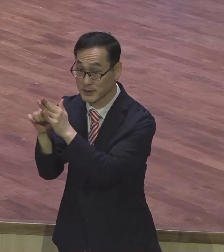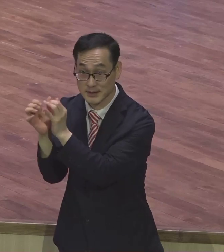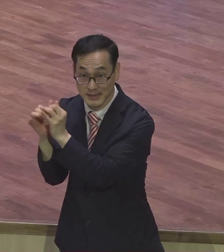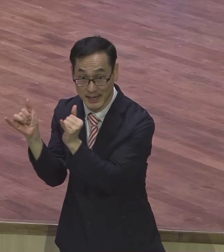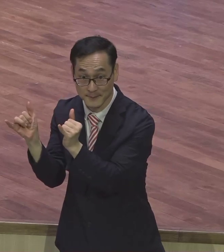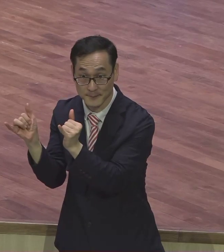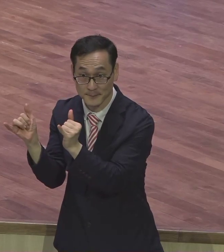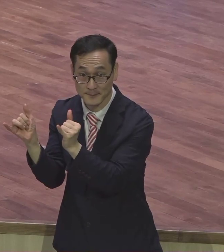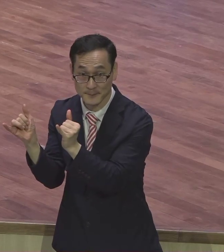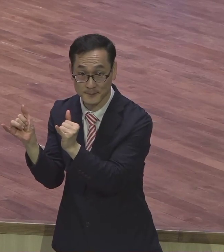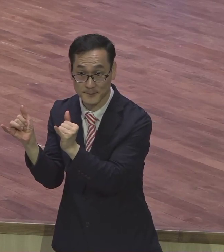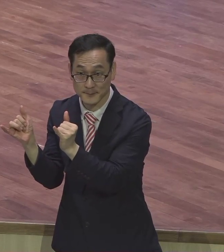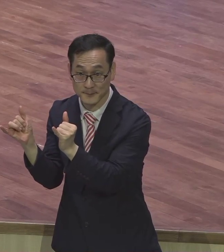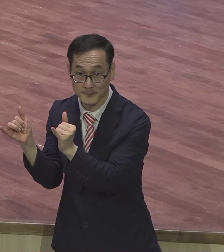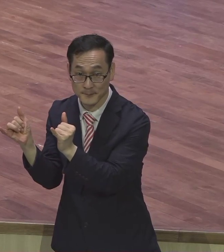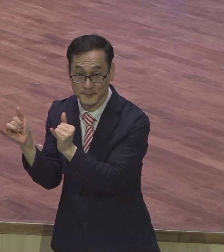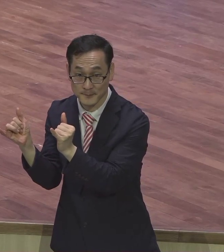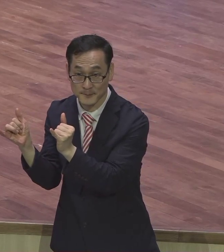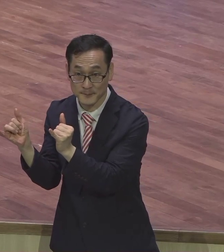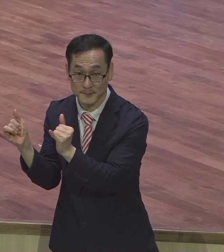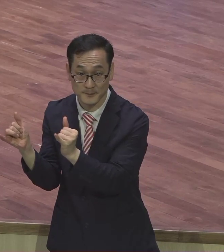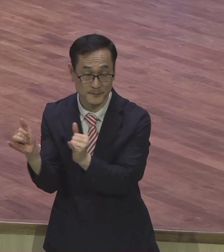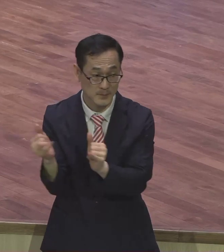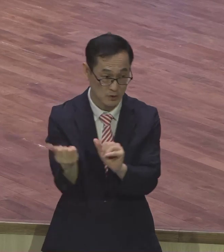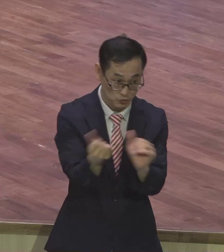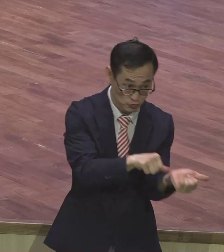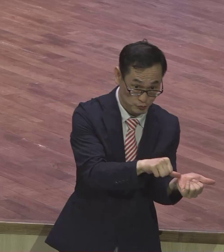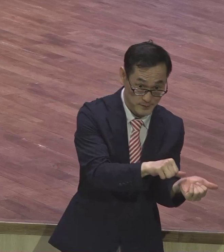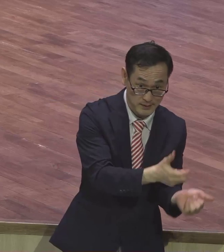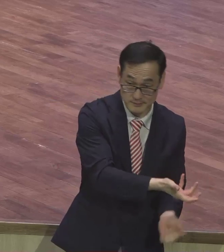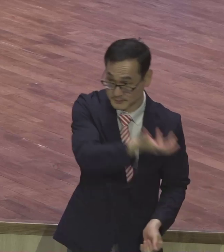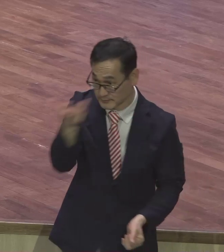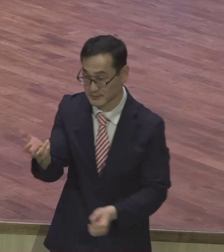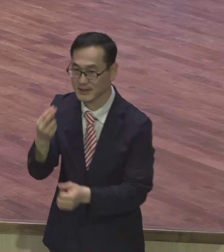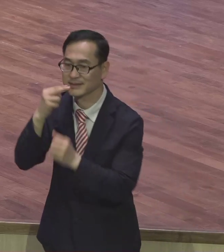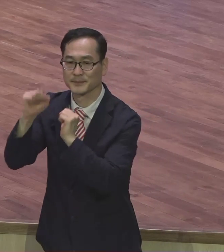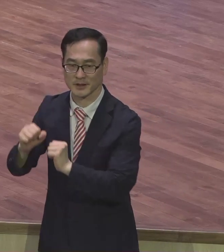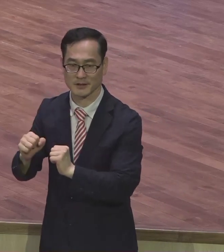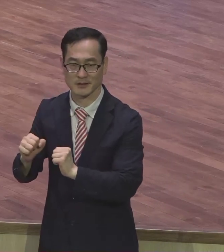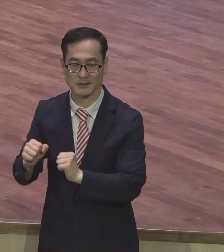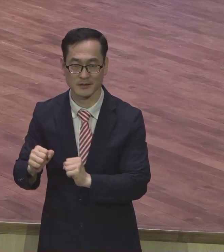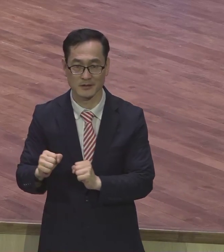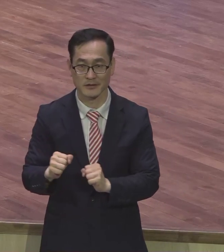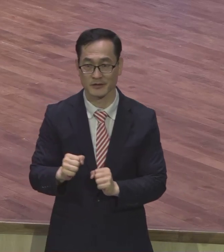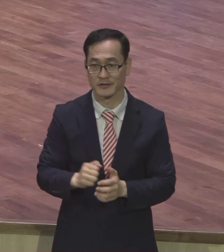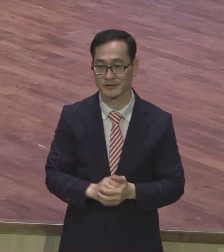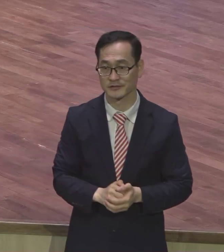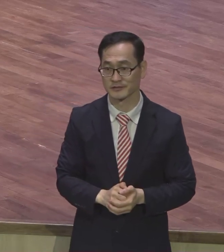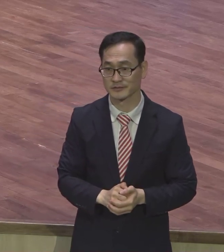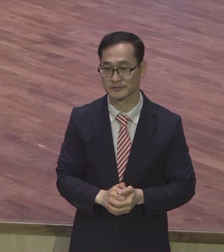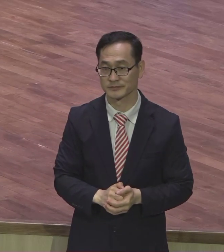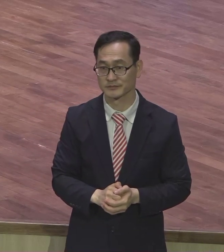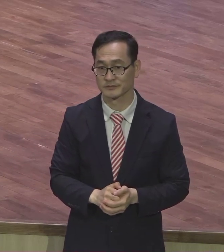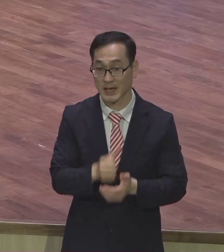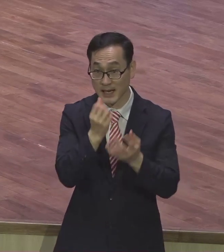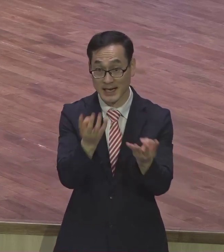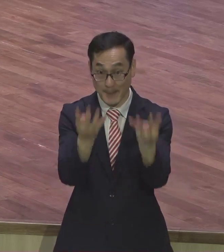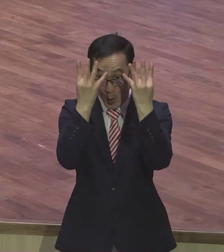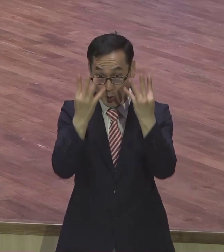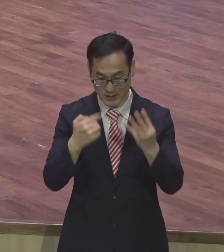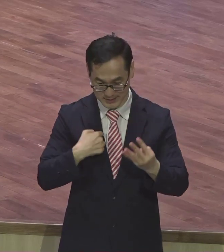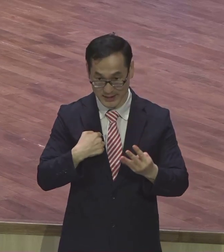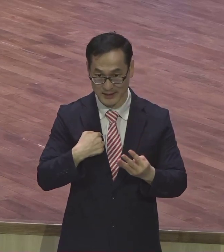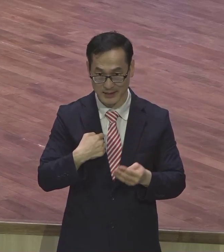감옥에서 사형선고를 받은 살인범이 예수를 감옥에서 믿었으면 그 사람은 영적으로 어려운 자예요